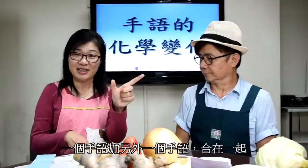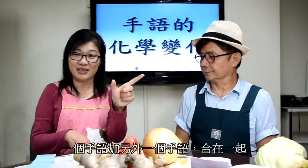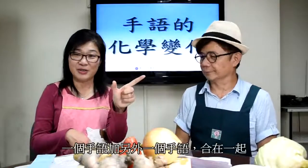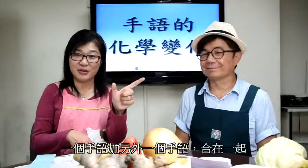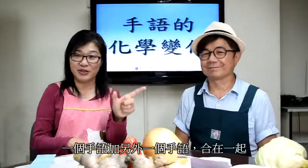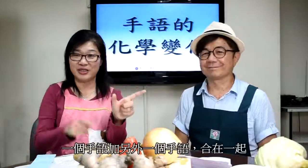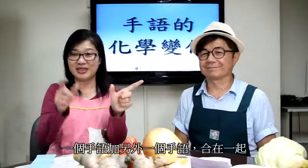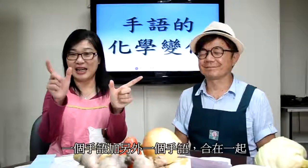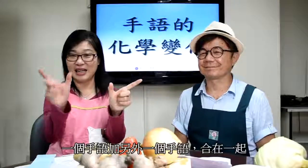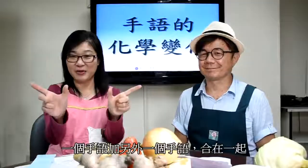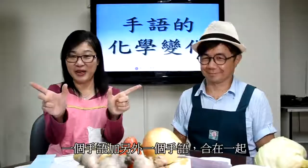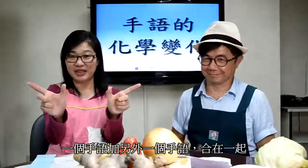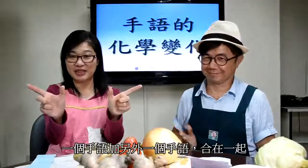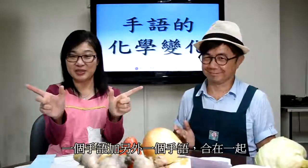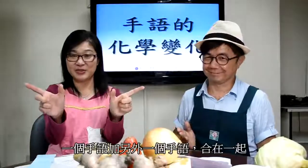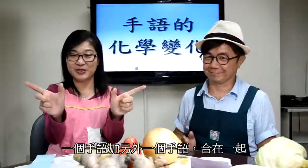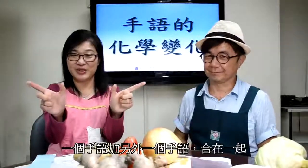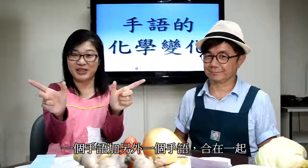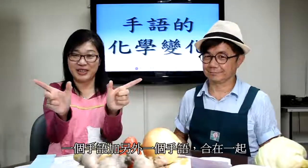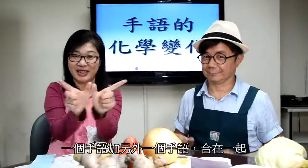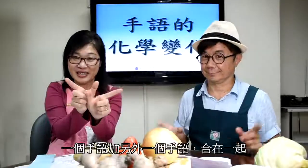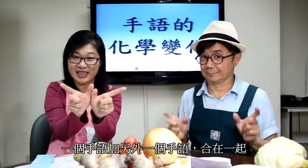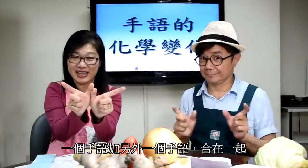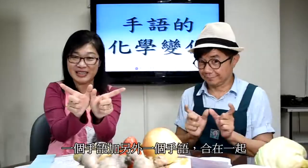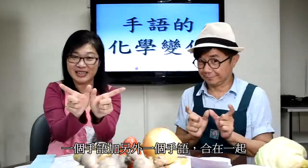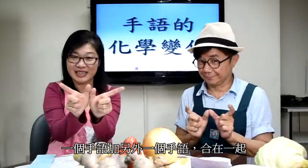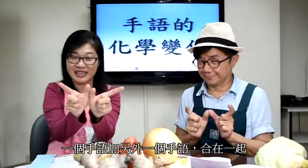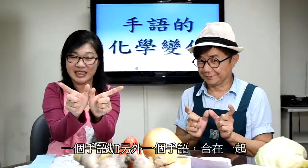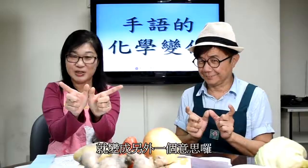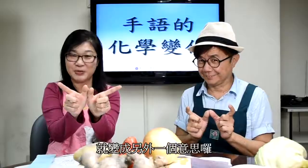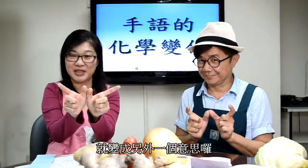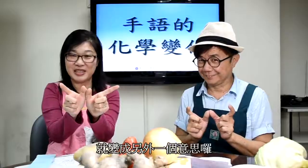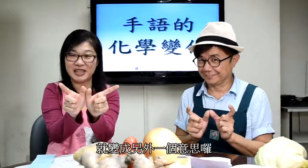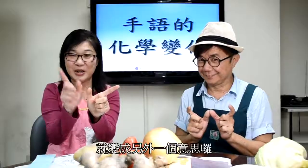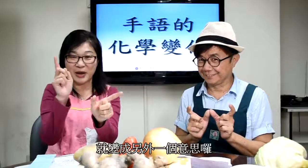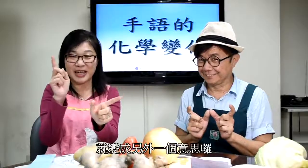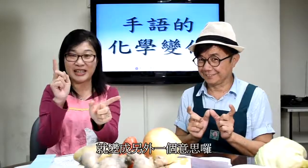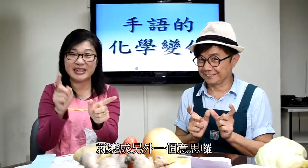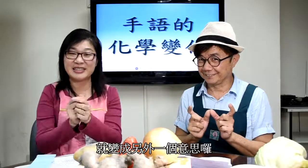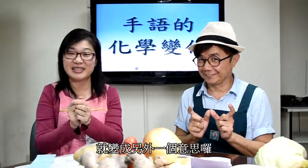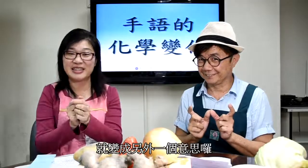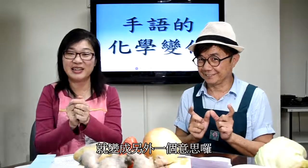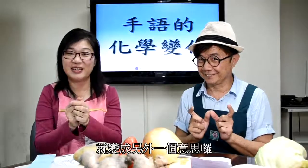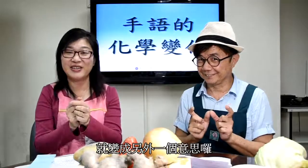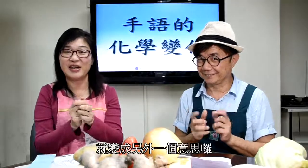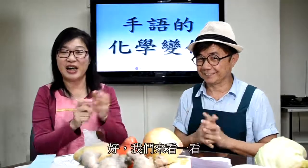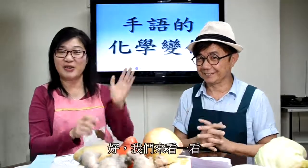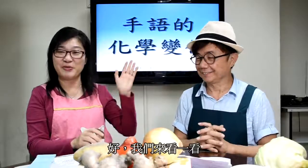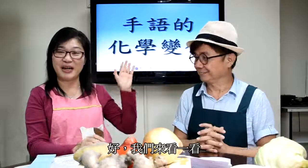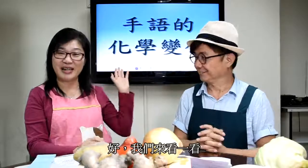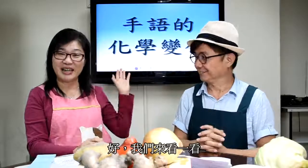语加另外一个手语合在一起就变成另外一个意思咯。好，我们来看一